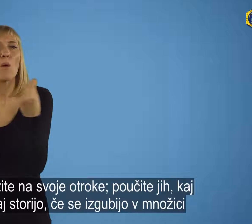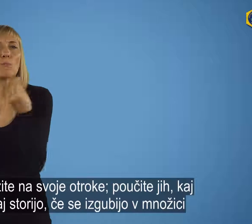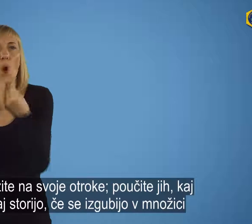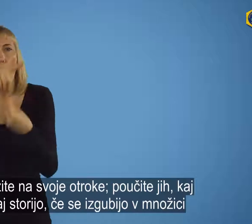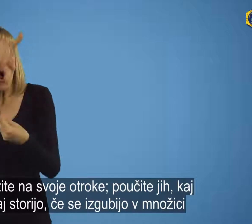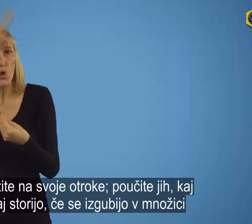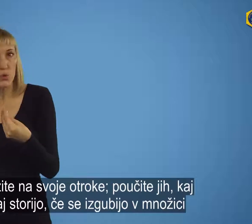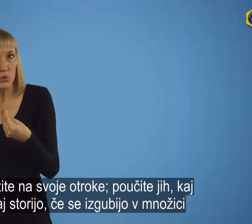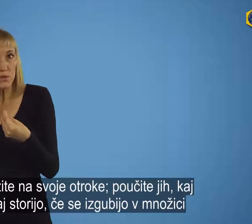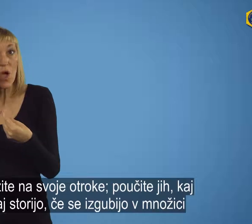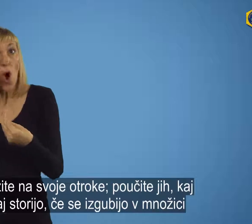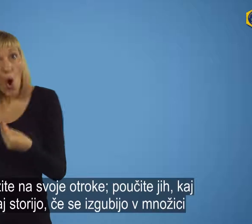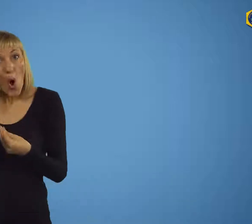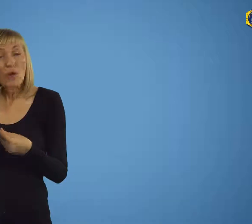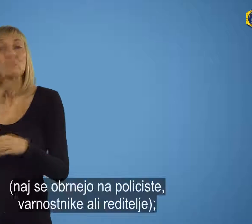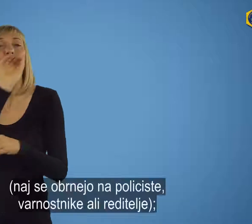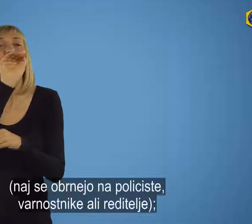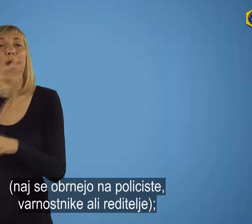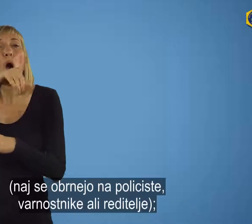policiste, varnostnike ali reditelje.